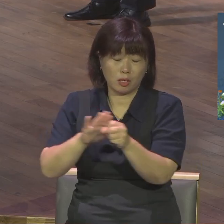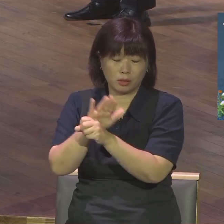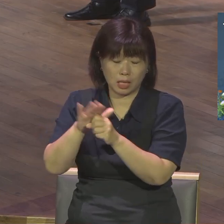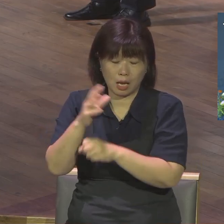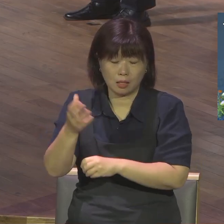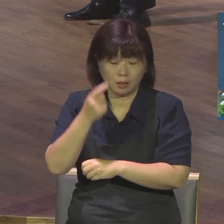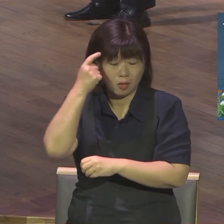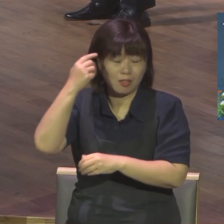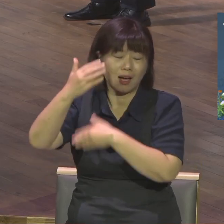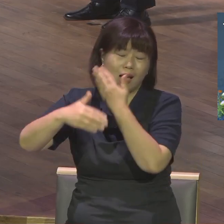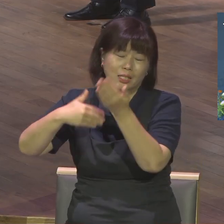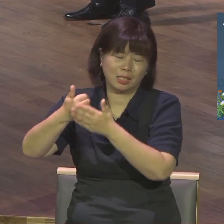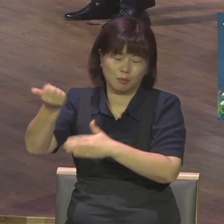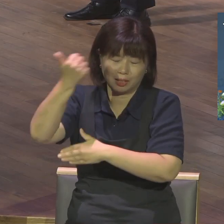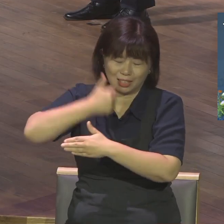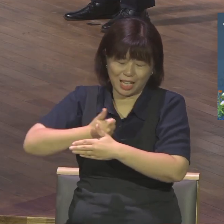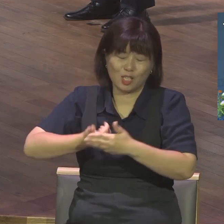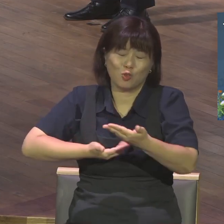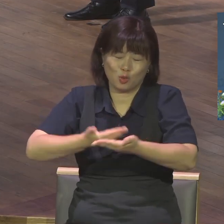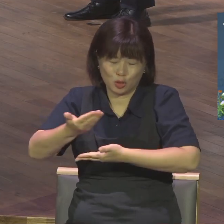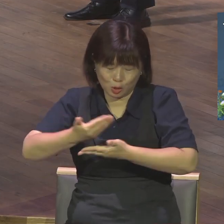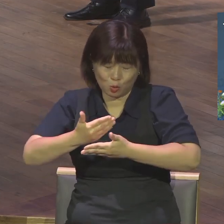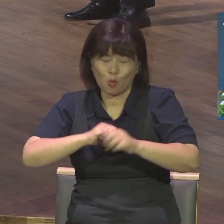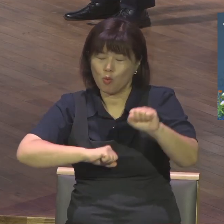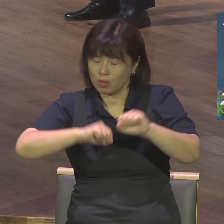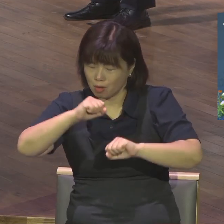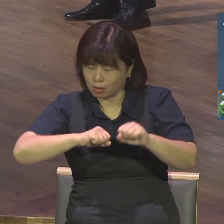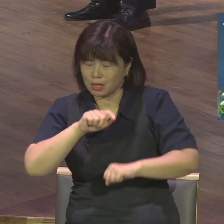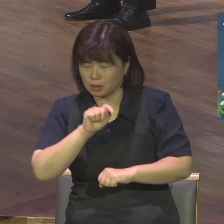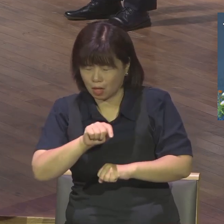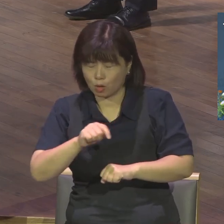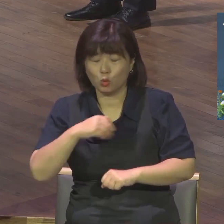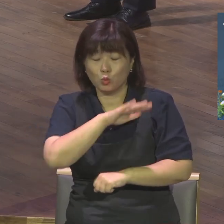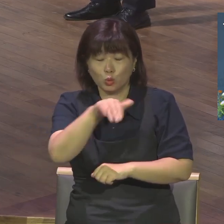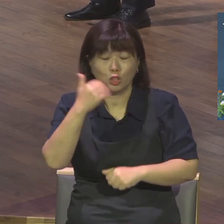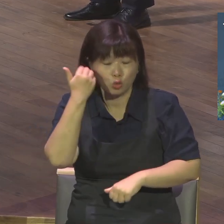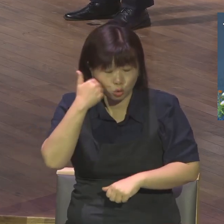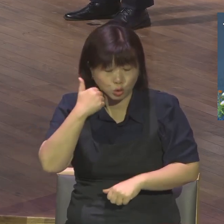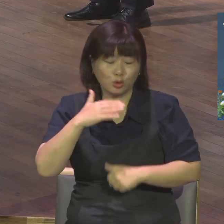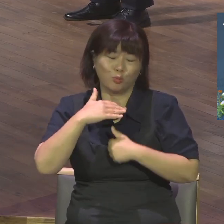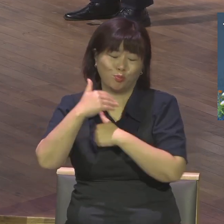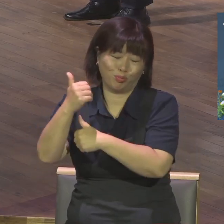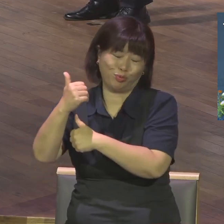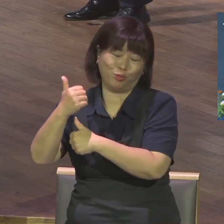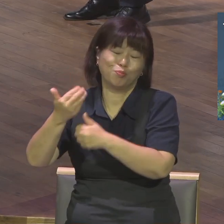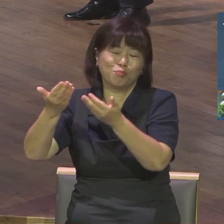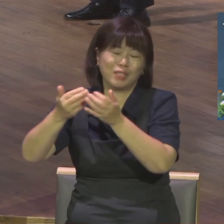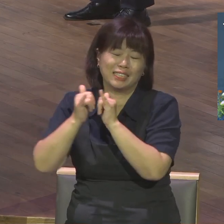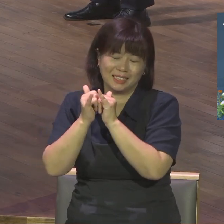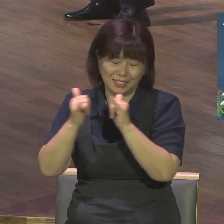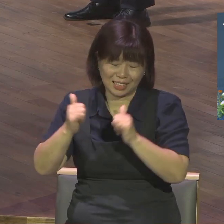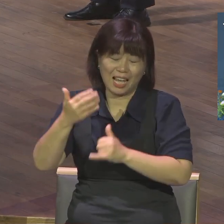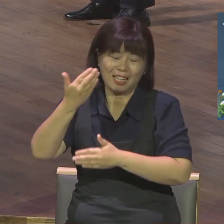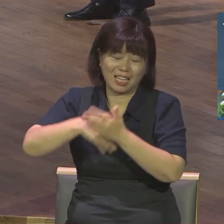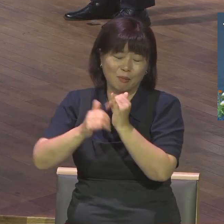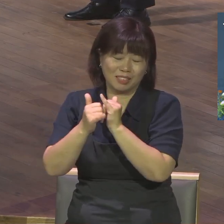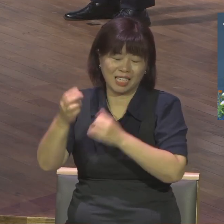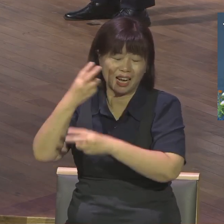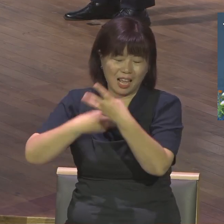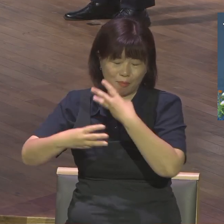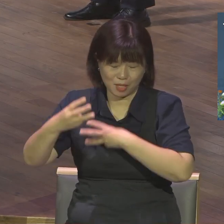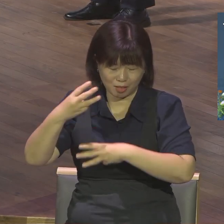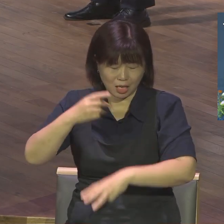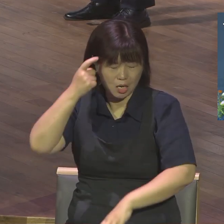하나님의 내주인도 역사하심이 우리는 하나님께 부르심을 받은 남은 자요 이 땅의 그루터기라는 영적 정체성을 가지고